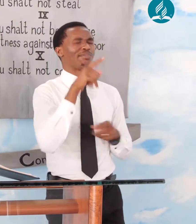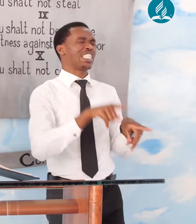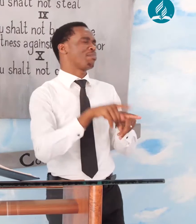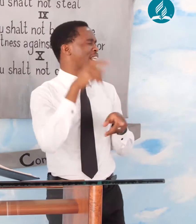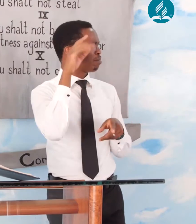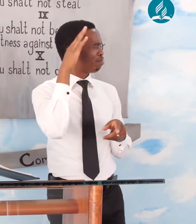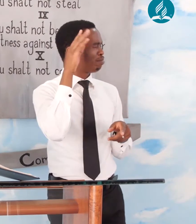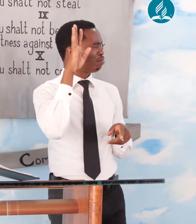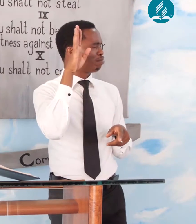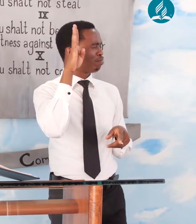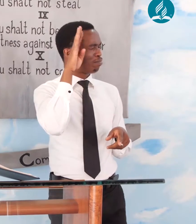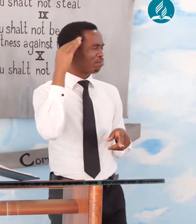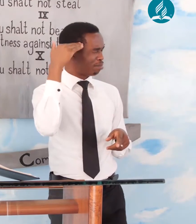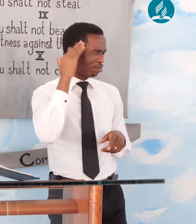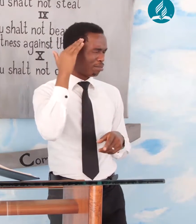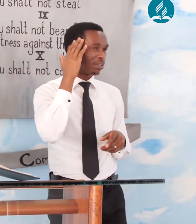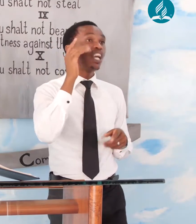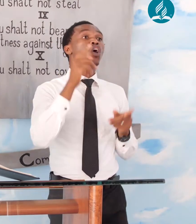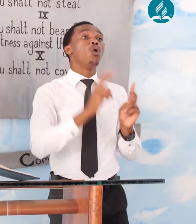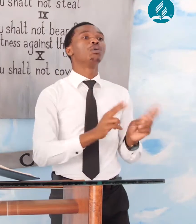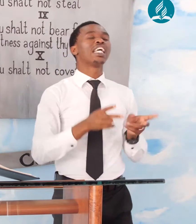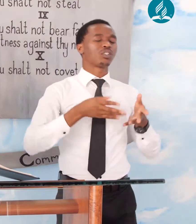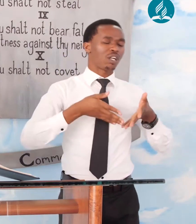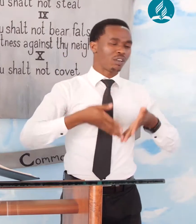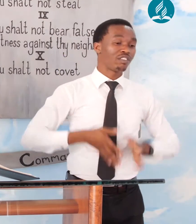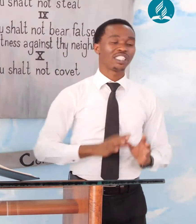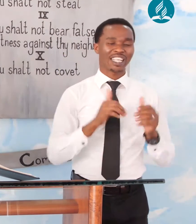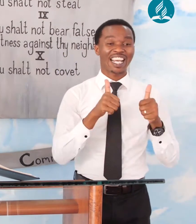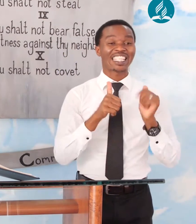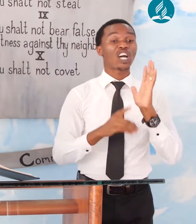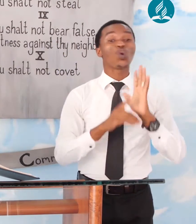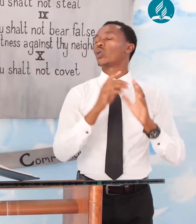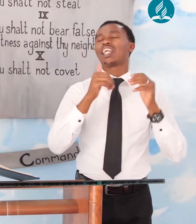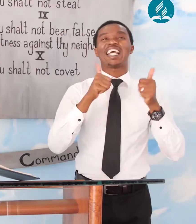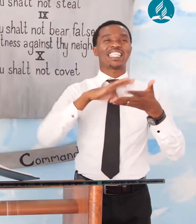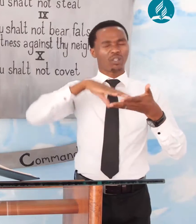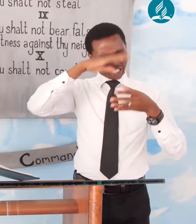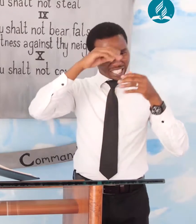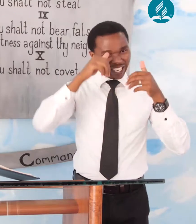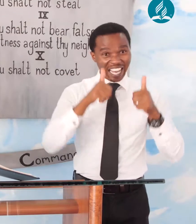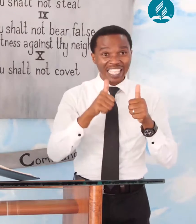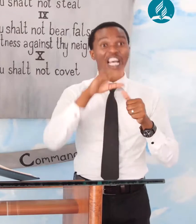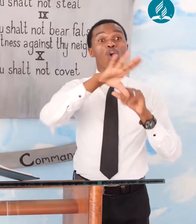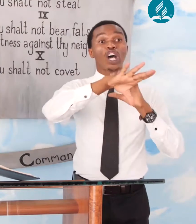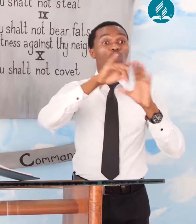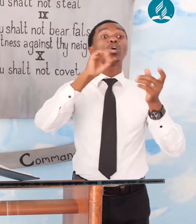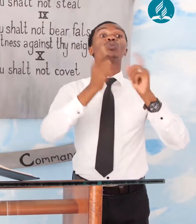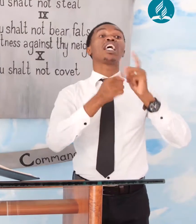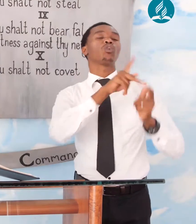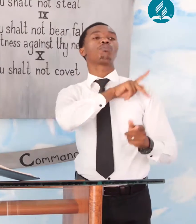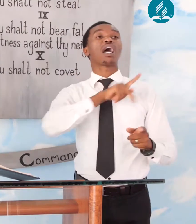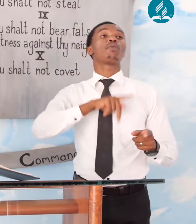uri igicucu wari waravutse neza wakuze neza wiga neza wari waratorewe kuzaba